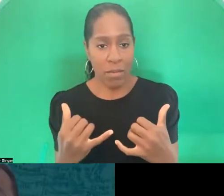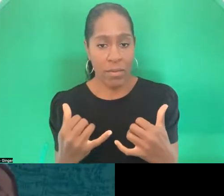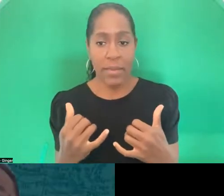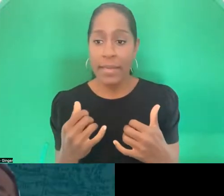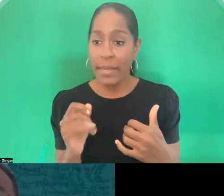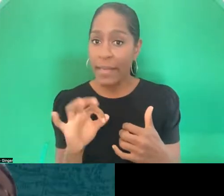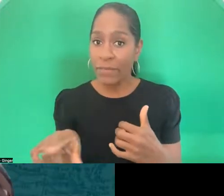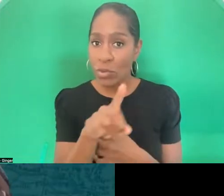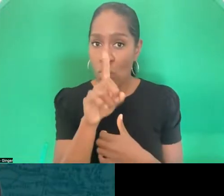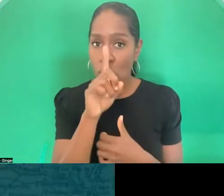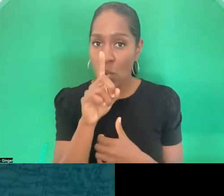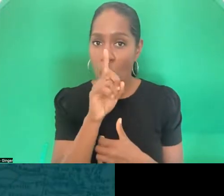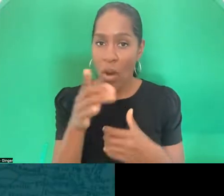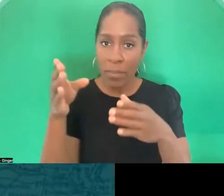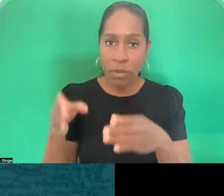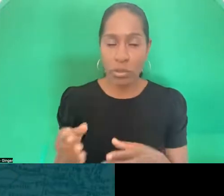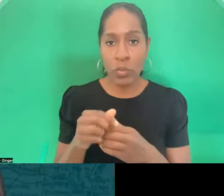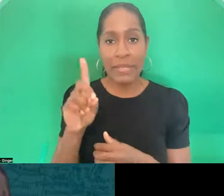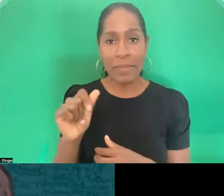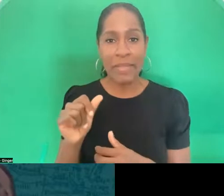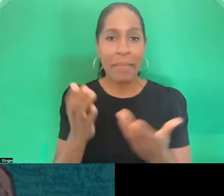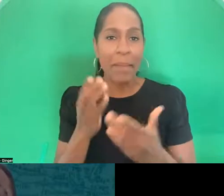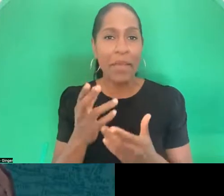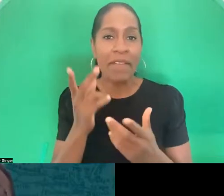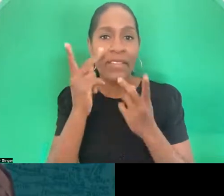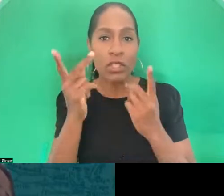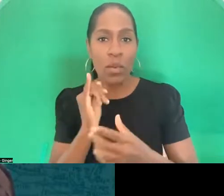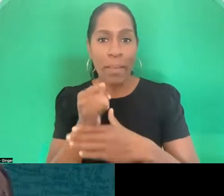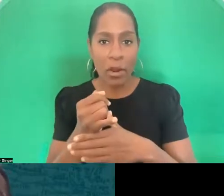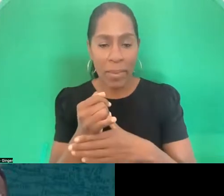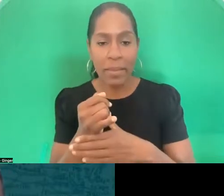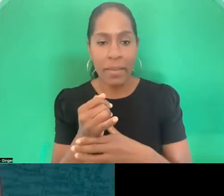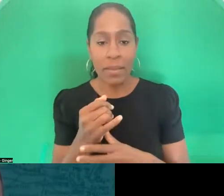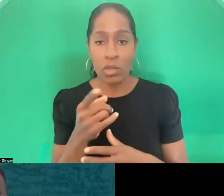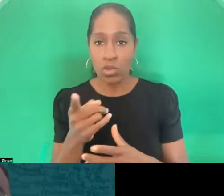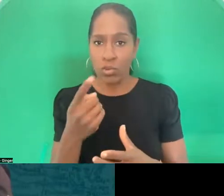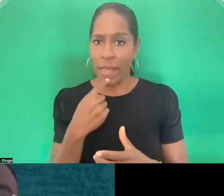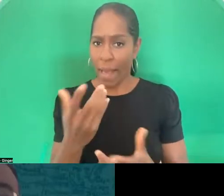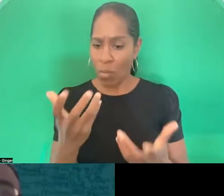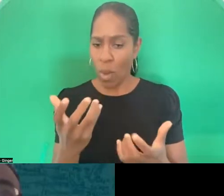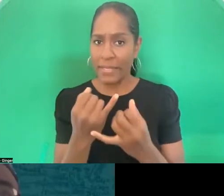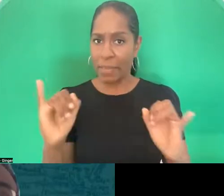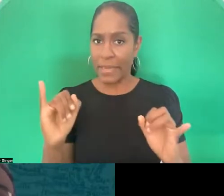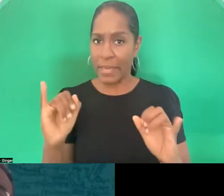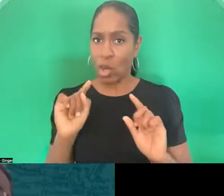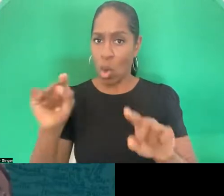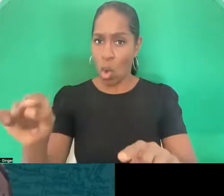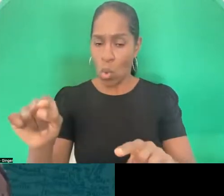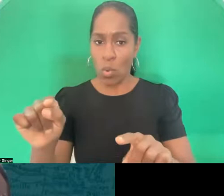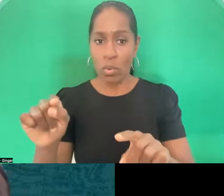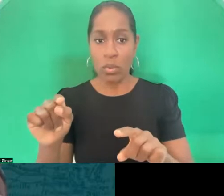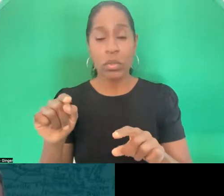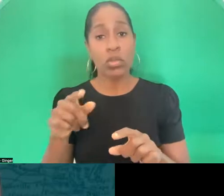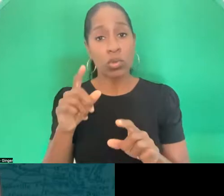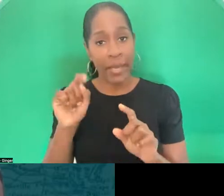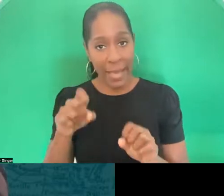una persona con discapacidad es por ejemplo tiene una discapacidad visual y uno quiere decir bueno Quiero votar en forma independiente puedo